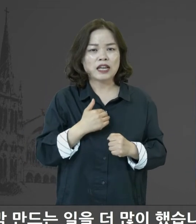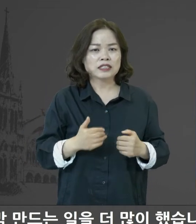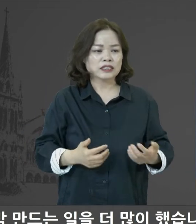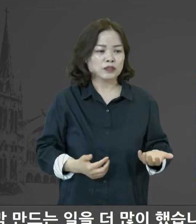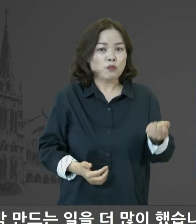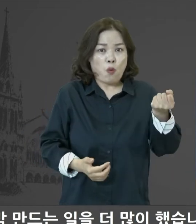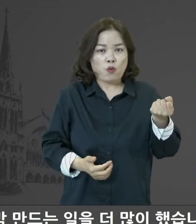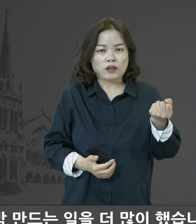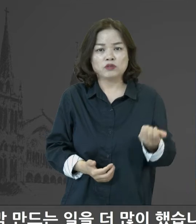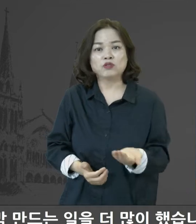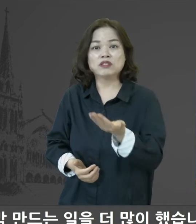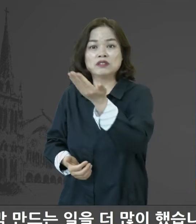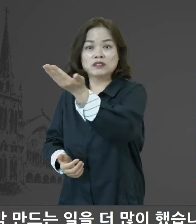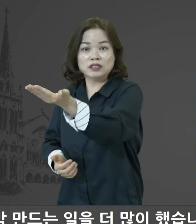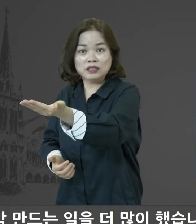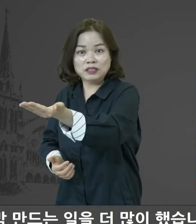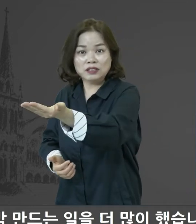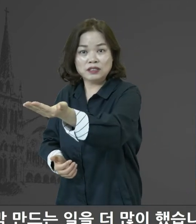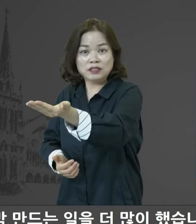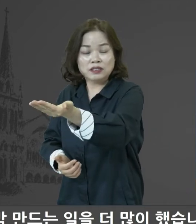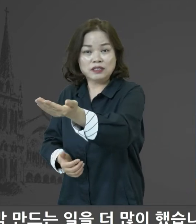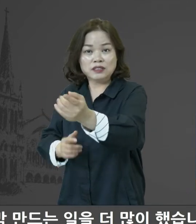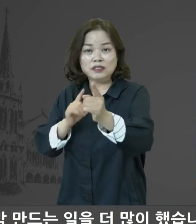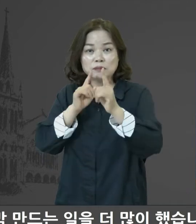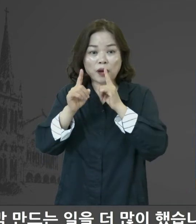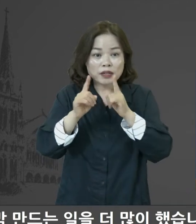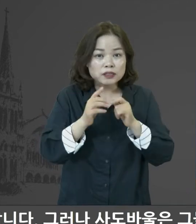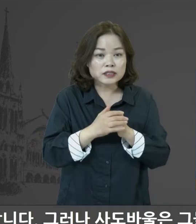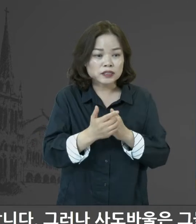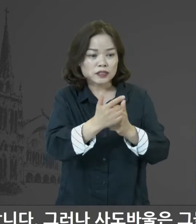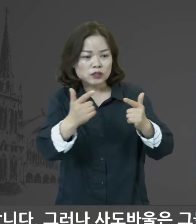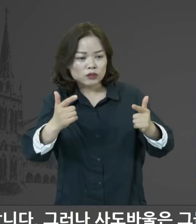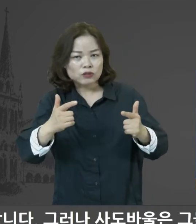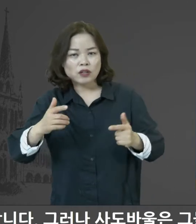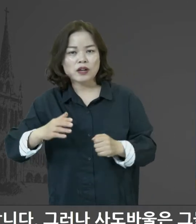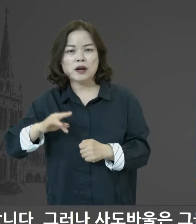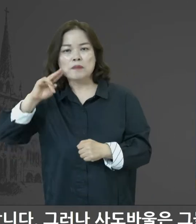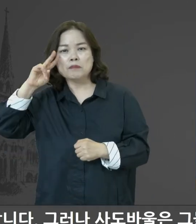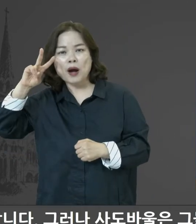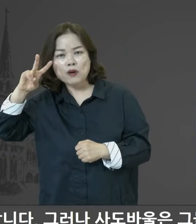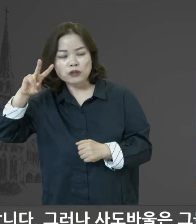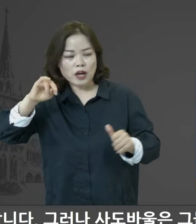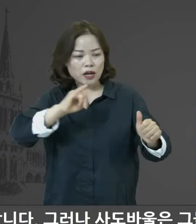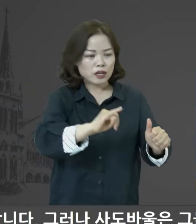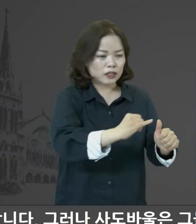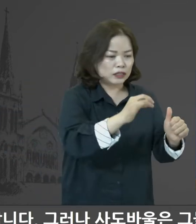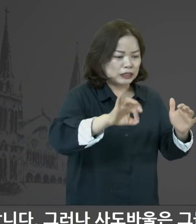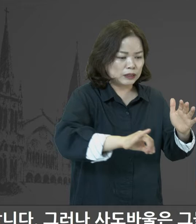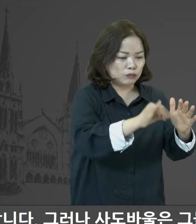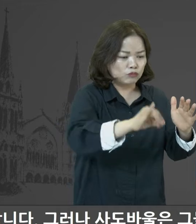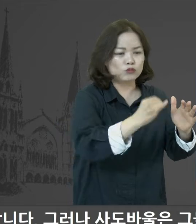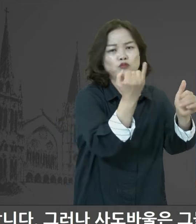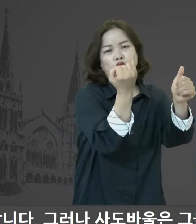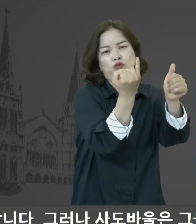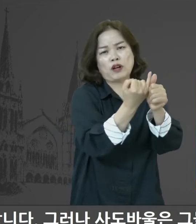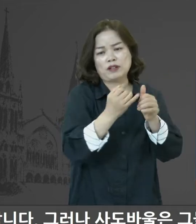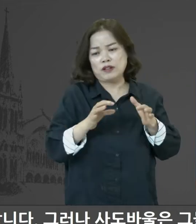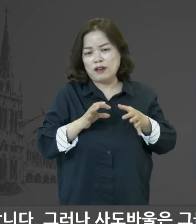내어놓았다라고 전합니다. 바로 이 한마디가 그들과 사도 바울과의 관계가 어떠한지를 다 말하고 있습니다.